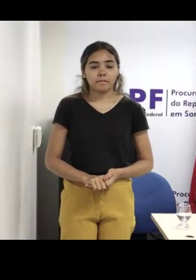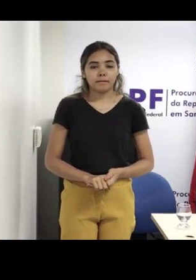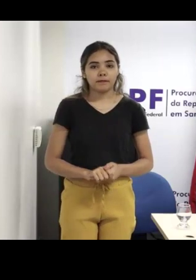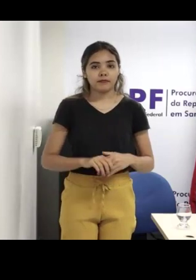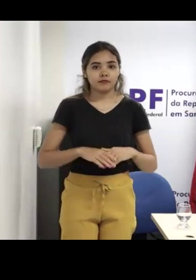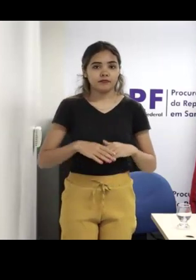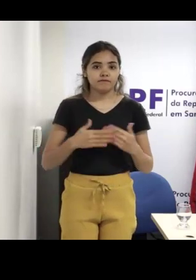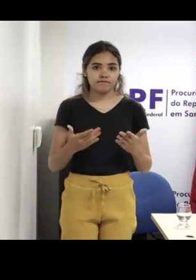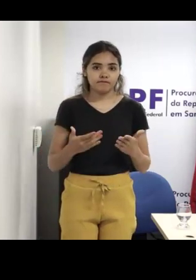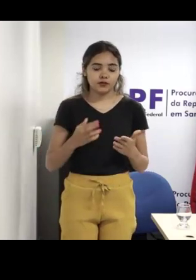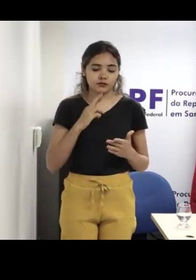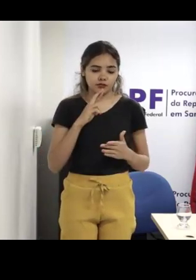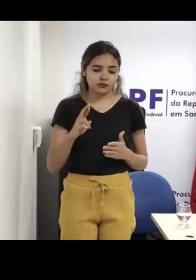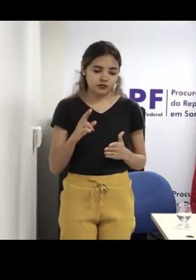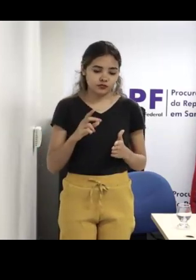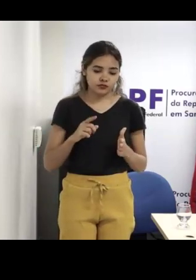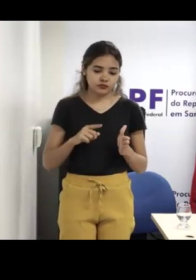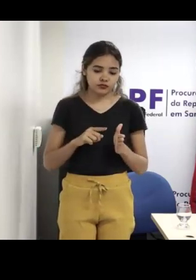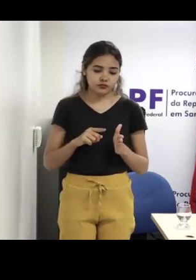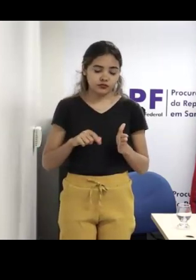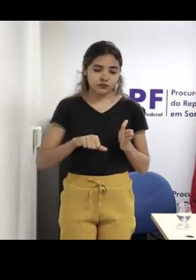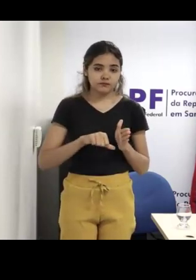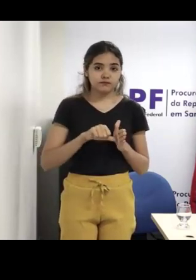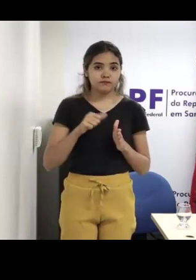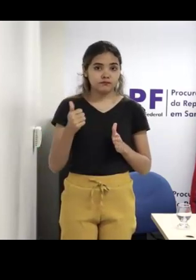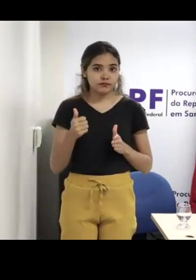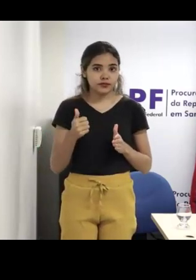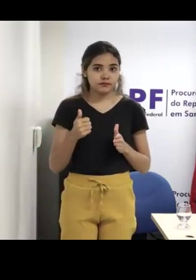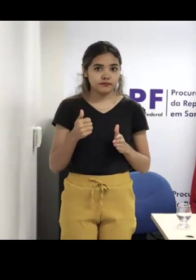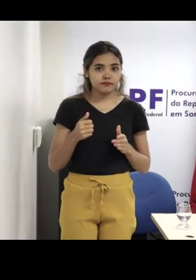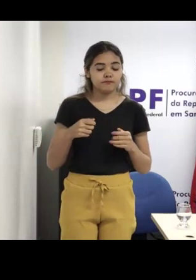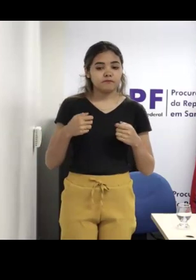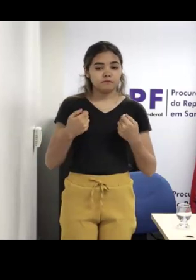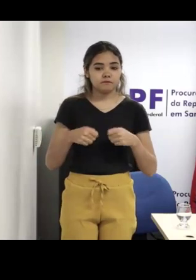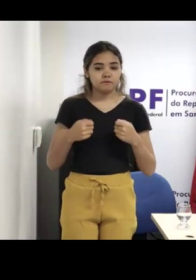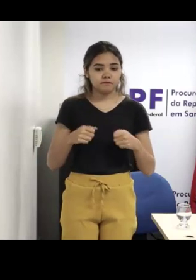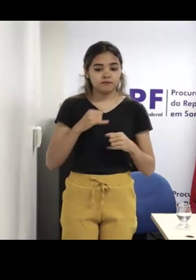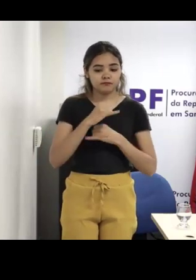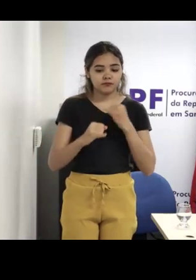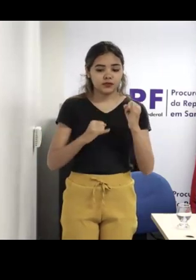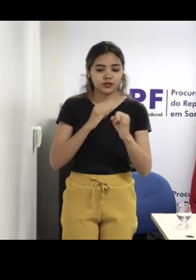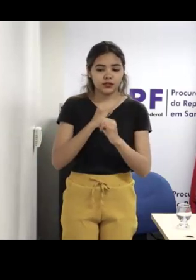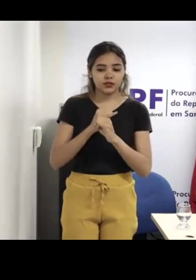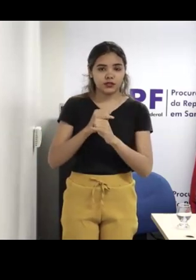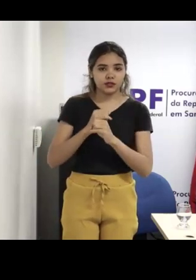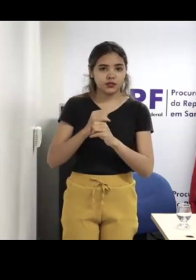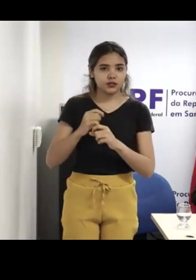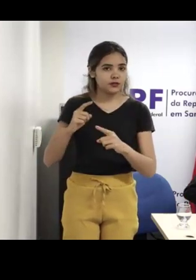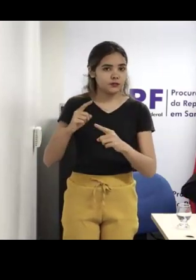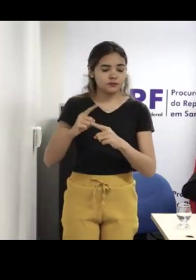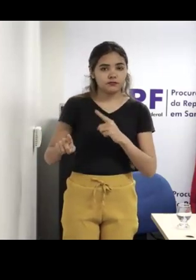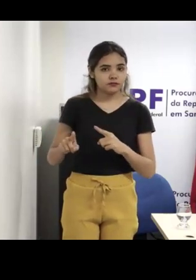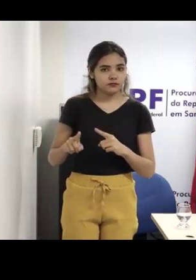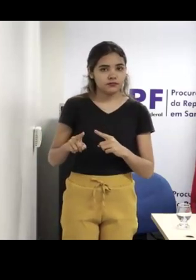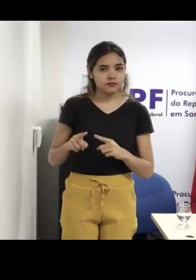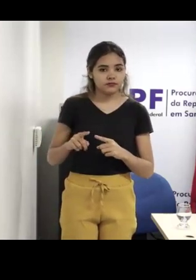primeiro passo nesse dispositivo é desconectá-lo da internet já que eh se foros celular botar no modo